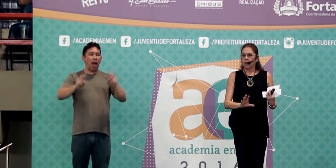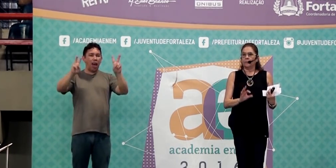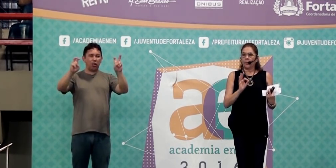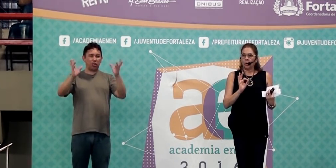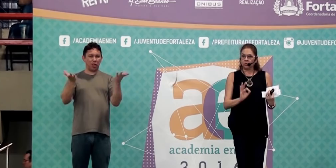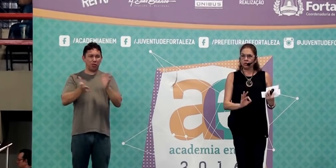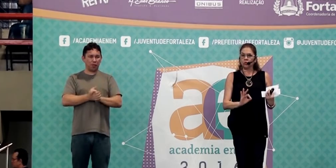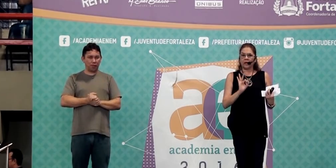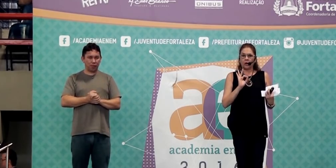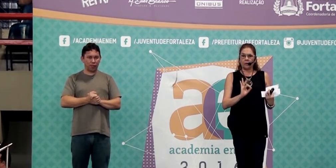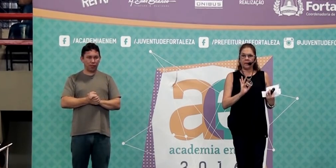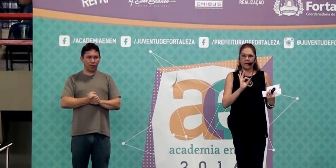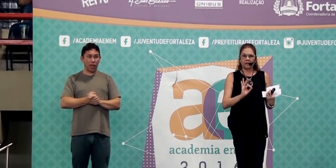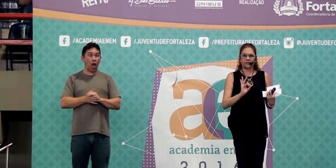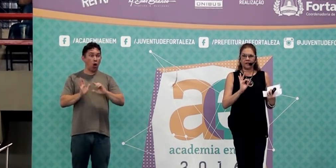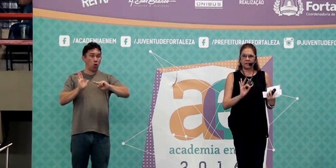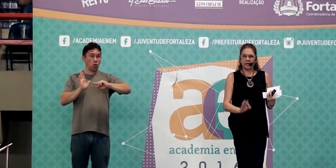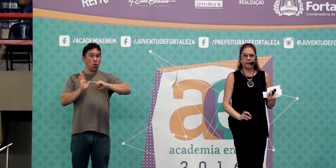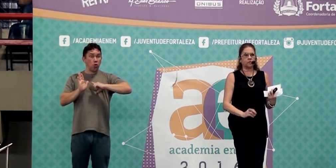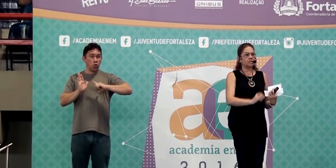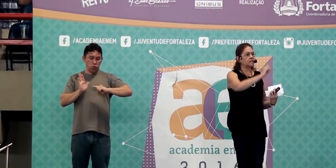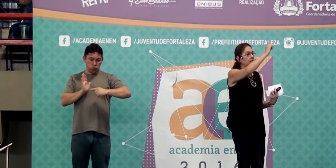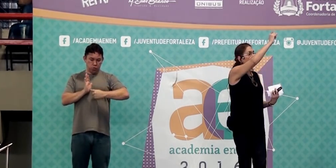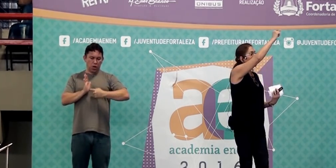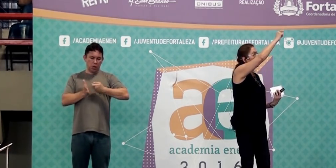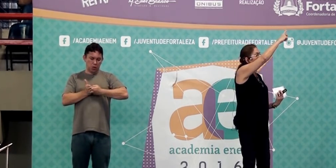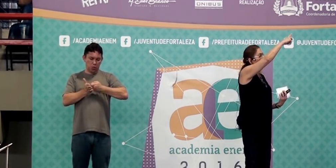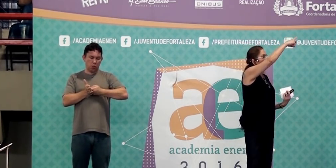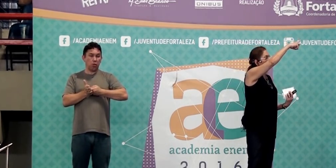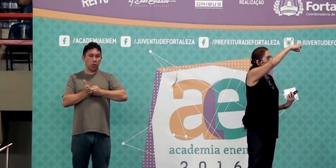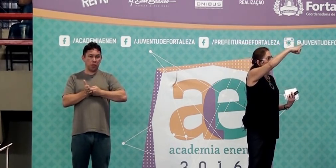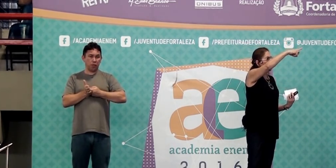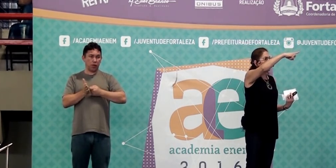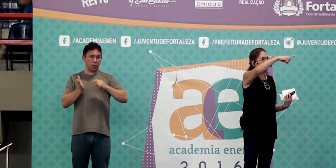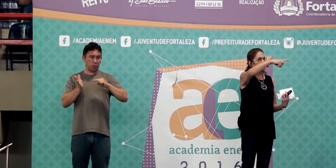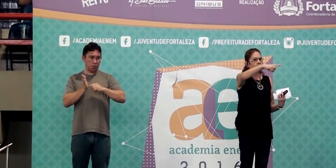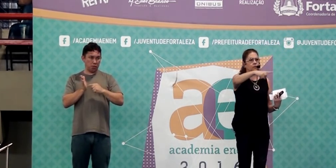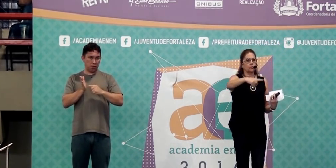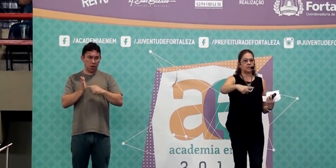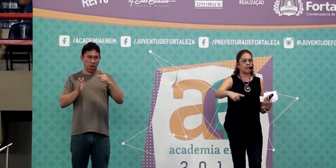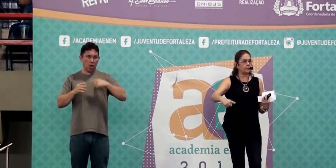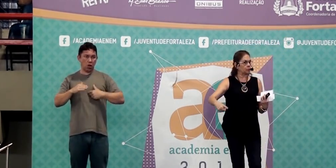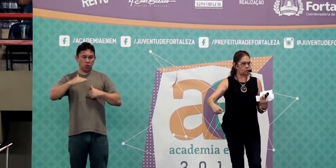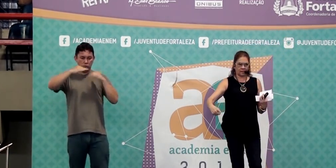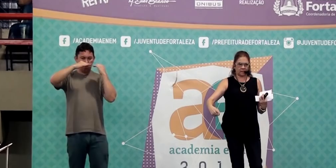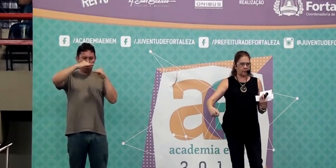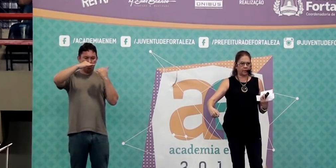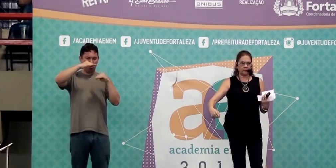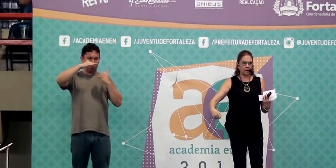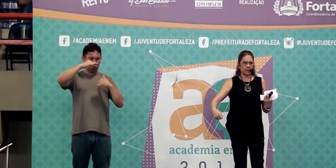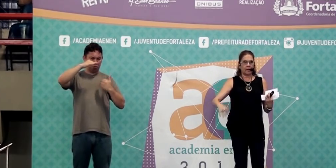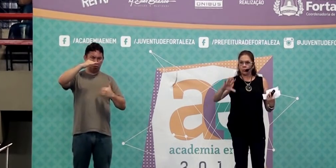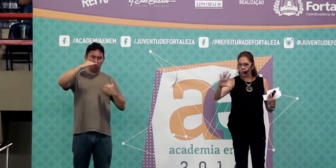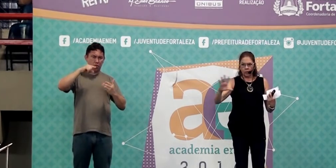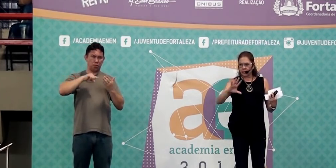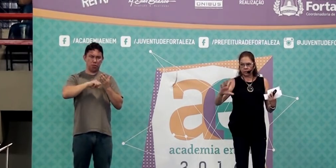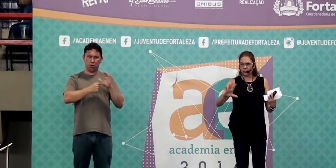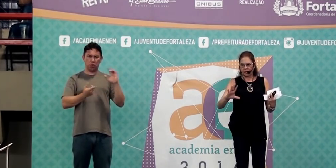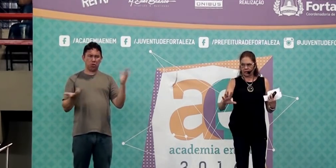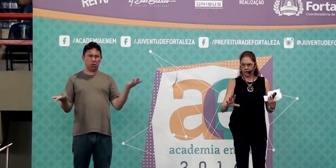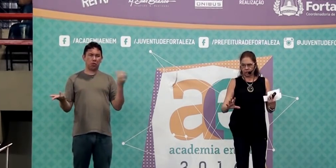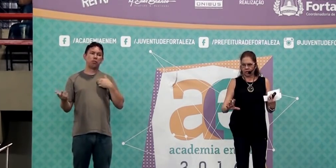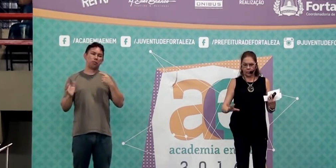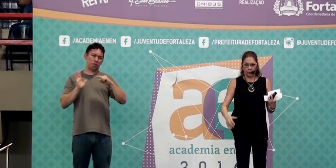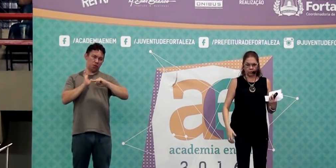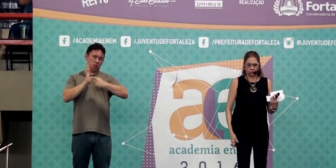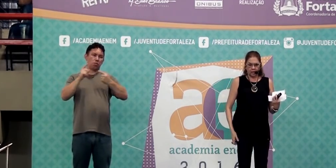tema. Ponto que é obrigado a fazer. Eu disse que ninguém pode fazer um parágrafo sem pontuação. Em algum momento